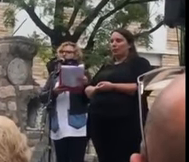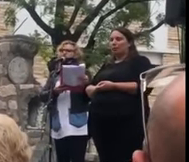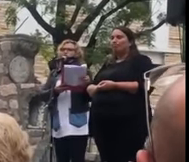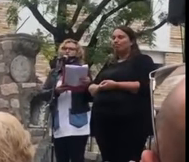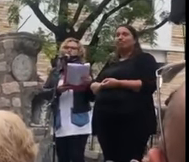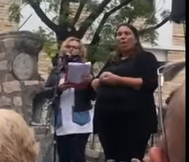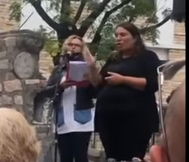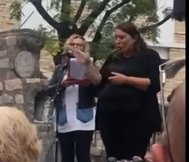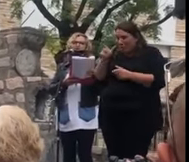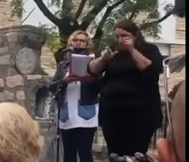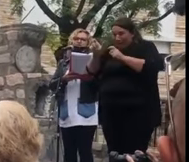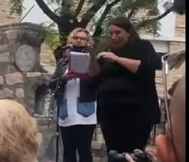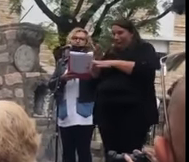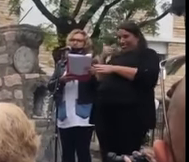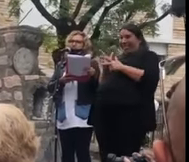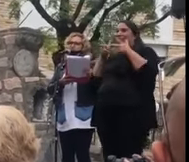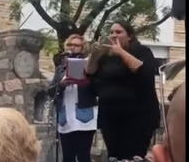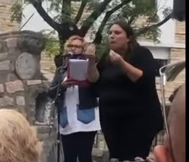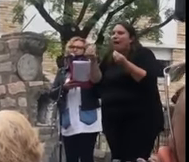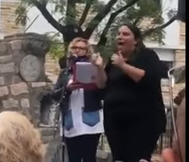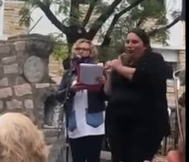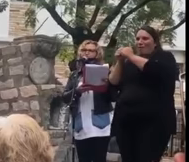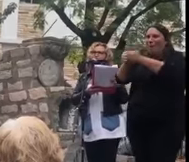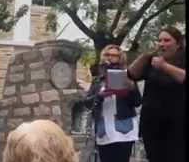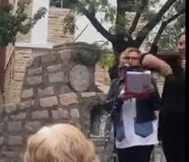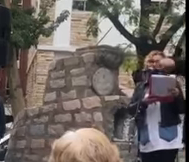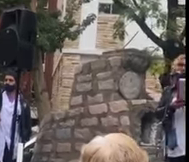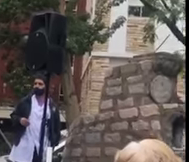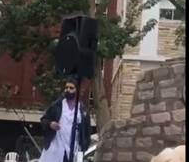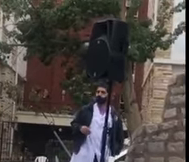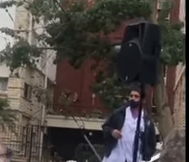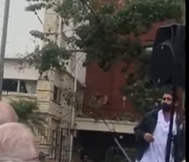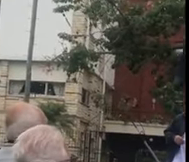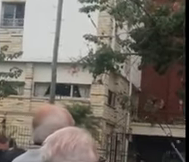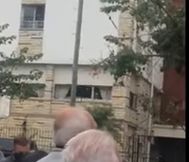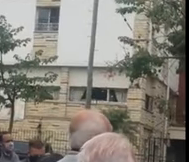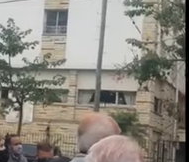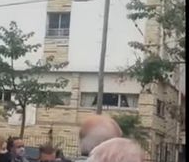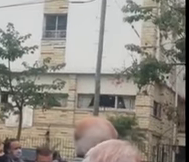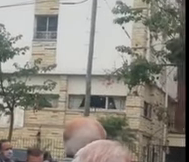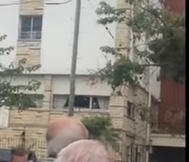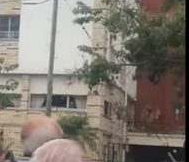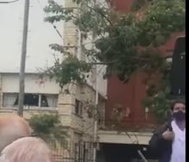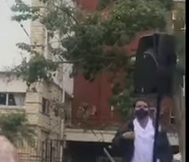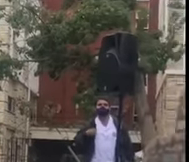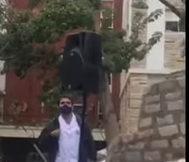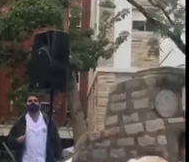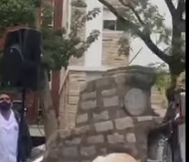Ellos hoy nos vinieron a acompañar para seguir haciendo fuerza y poder lograr que nos devuelvan el Palacio.